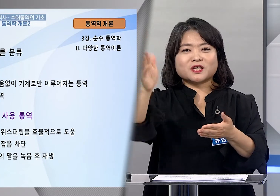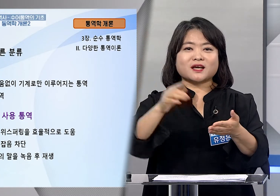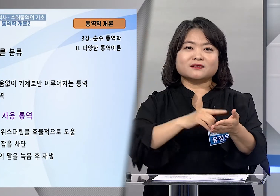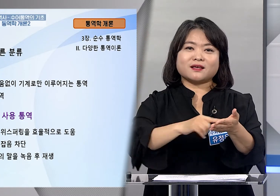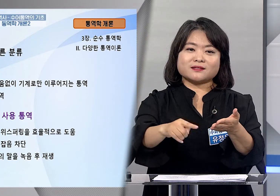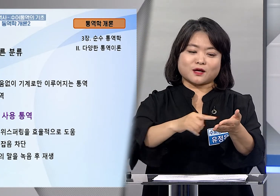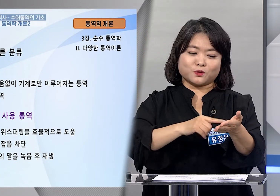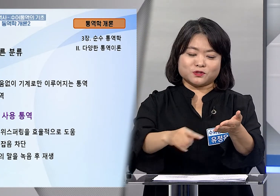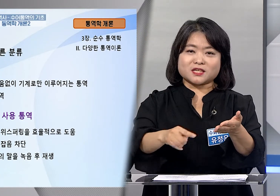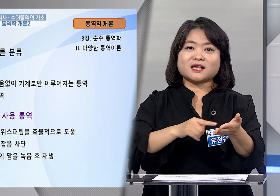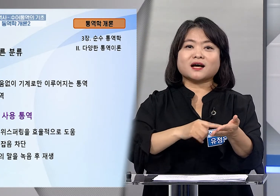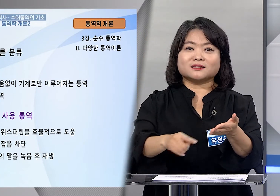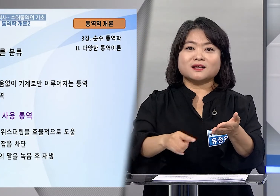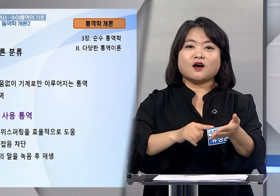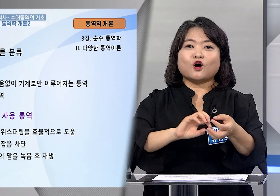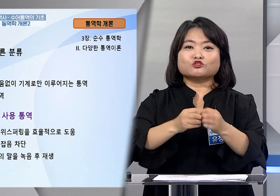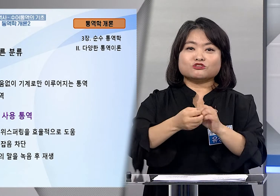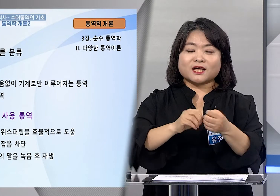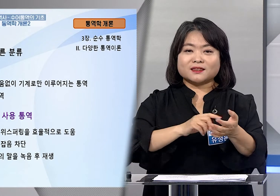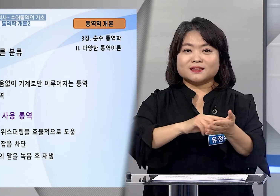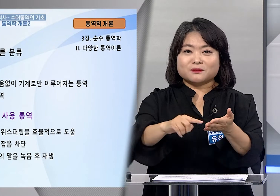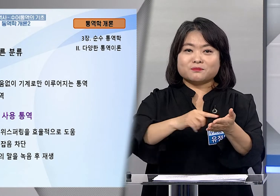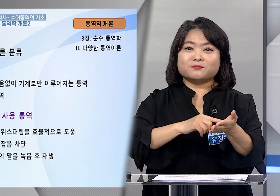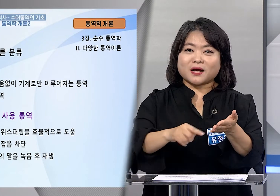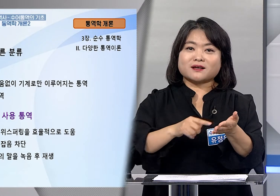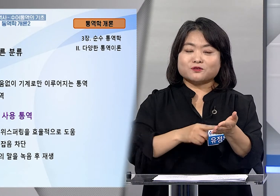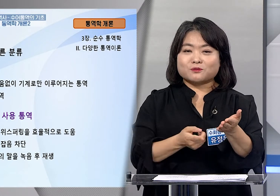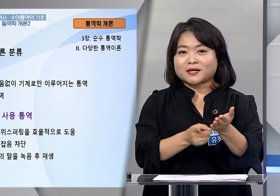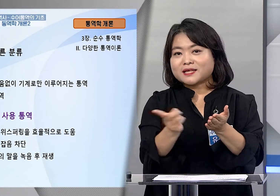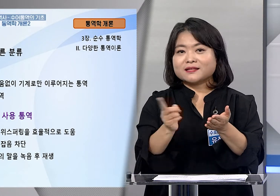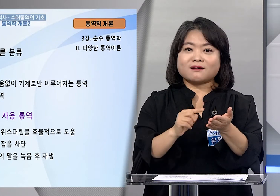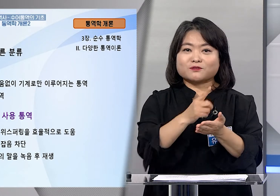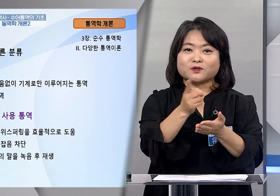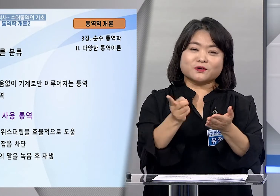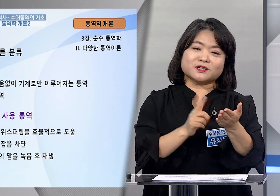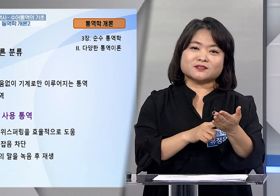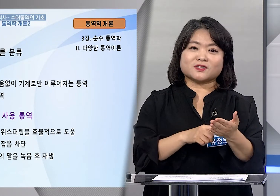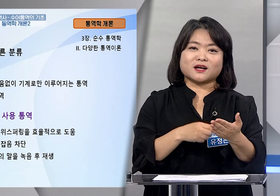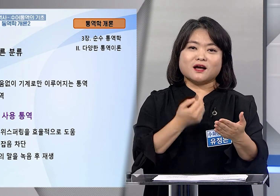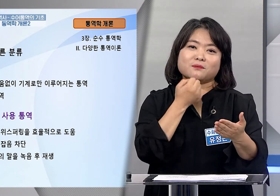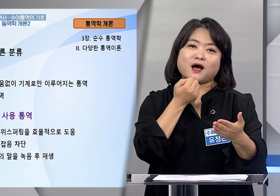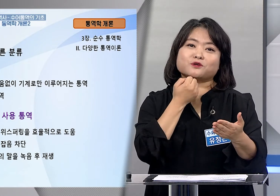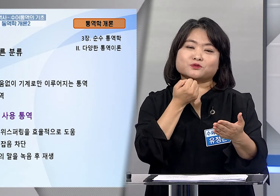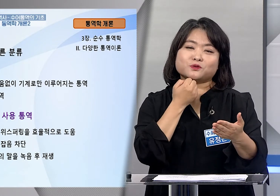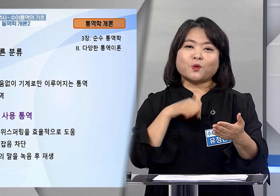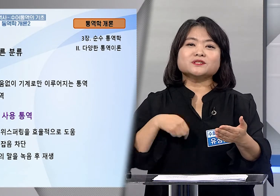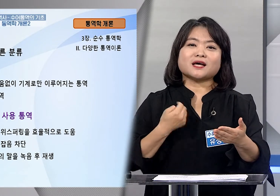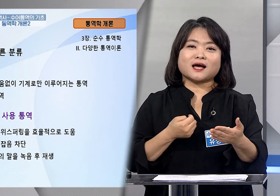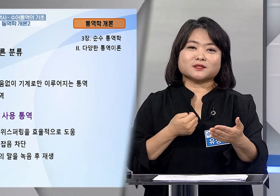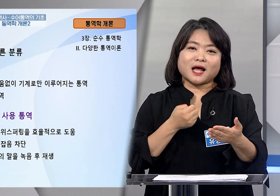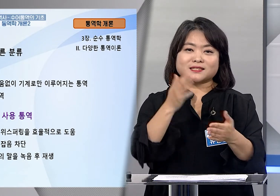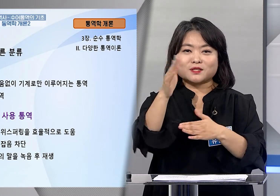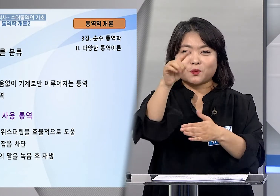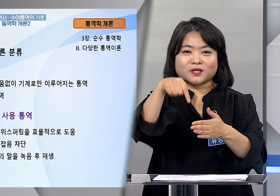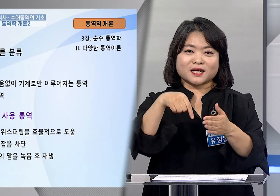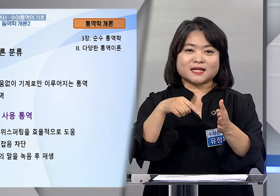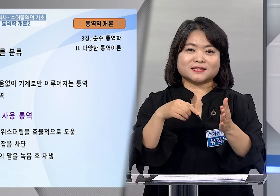얘기하는데 자기 혼자 이상한 엉뚱한 방향으로 막 세더라고요. 그래서 제가 혼자 학생이 오기까지